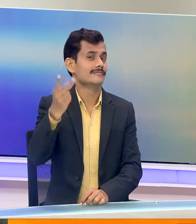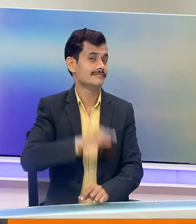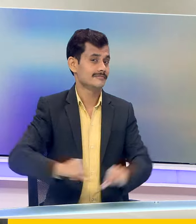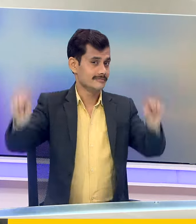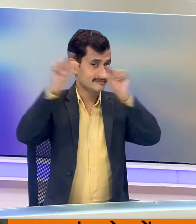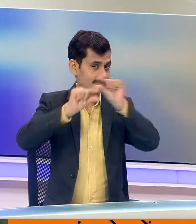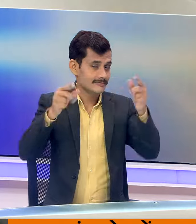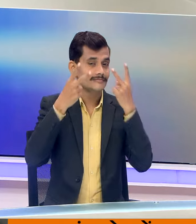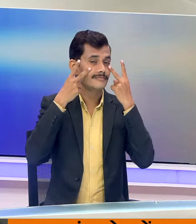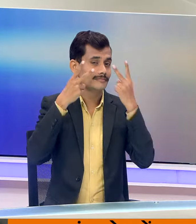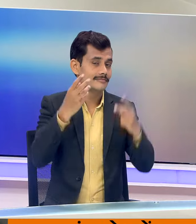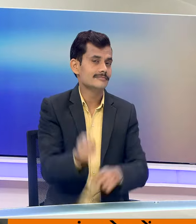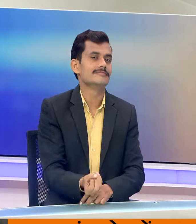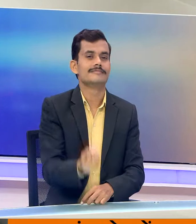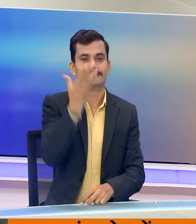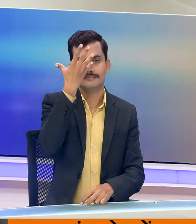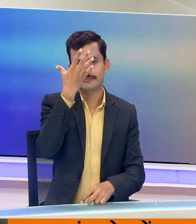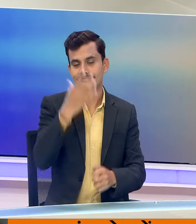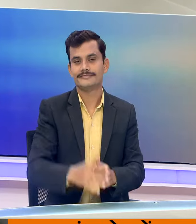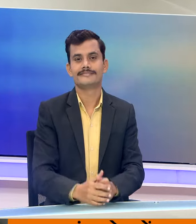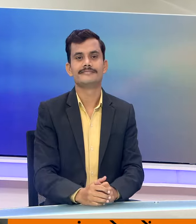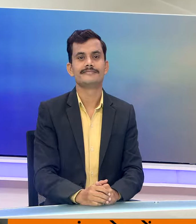सुबह की सुर्खियां।